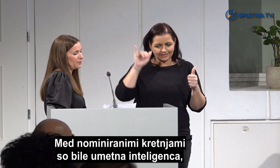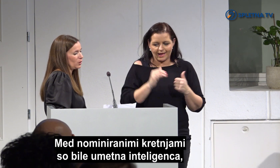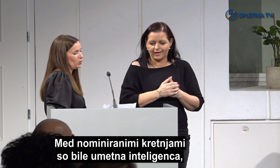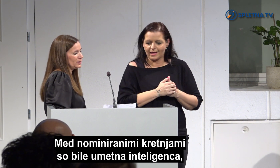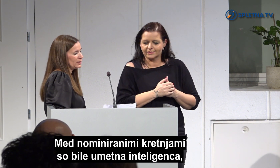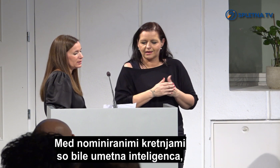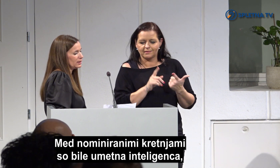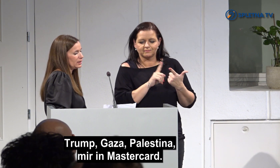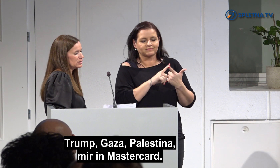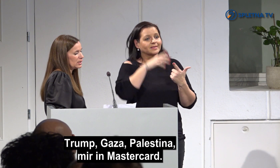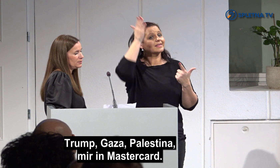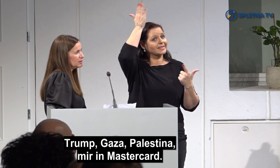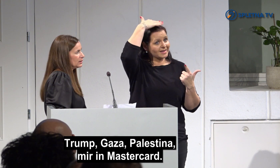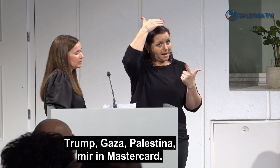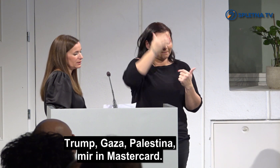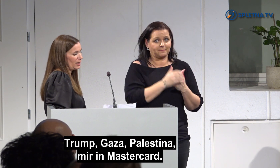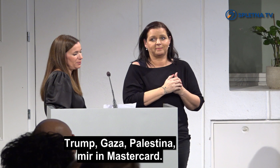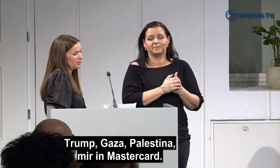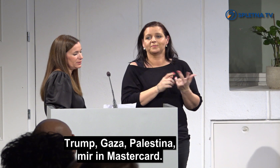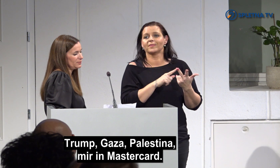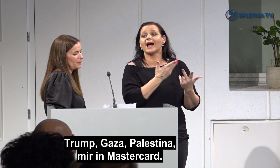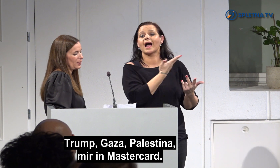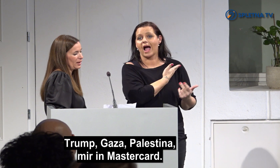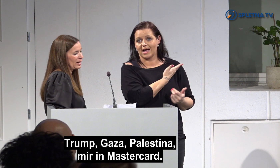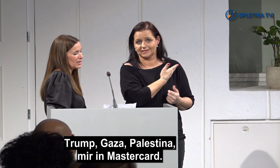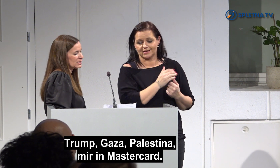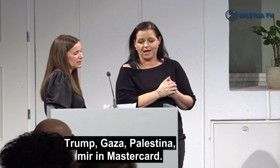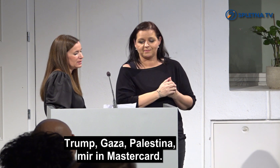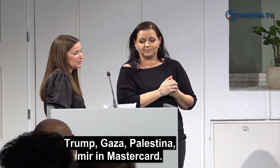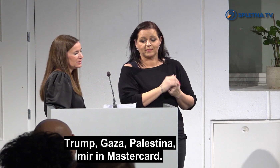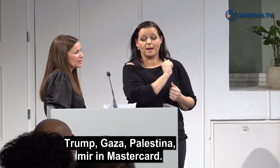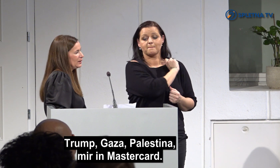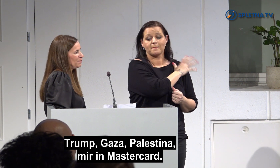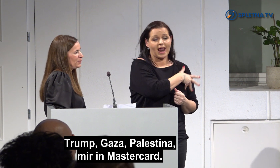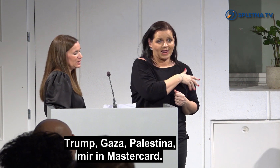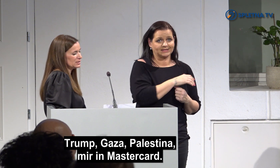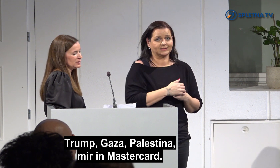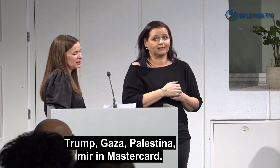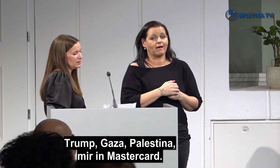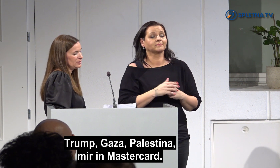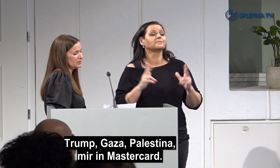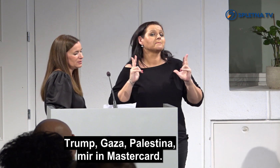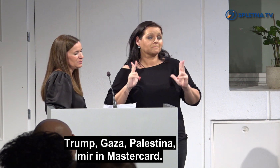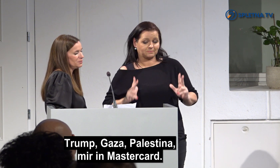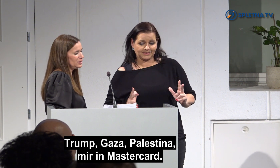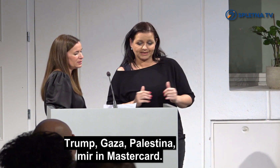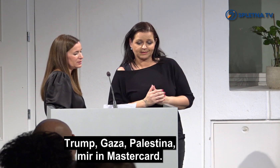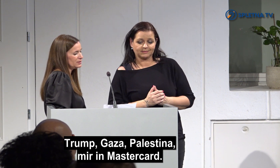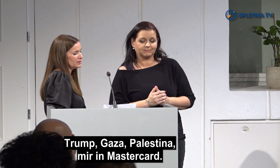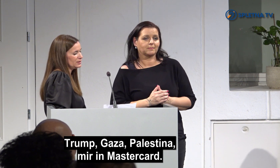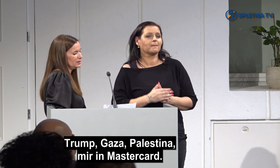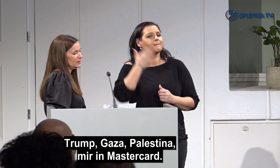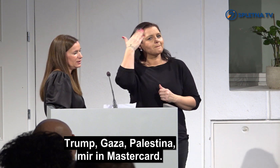bile umetna inteligenca, Trump, Gaza, Palestina,